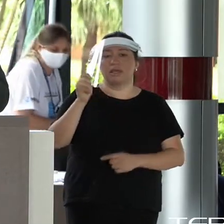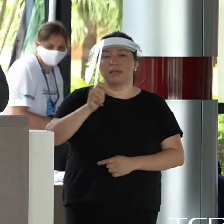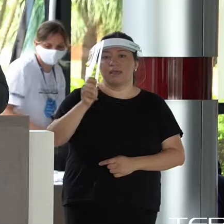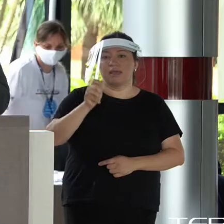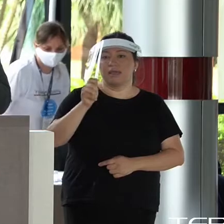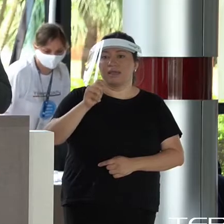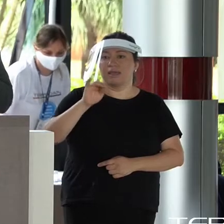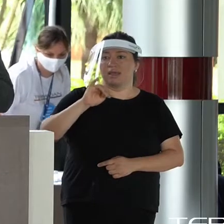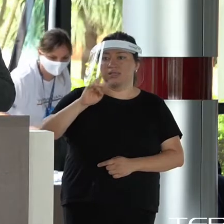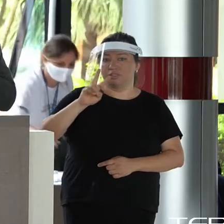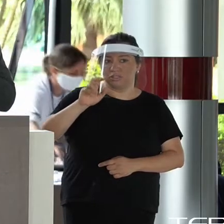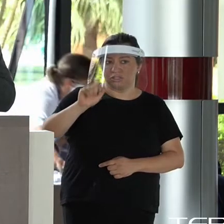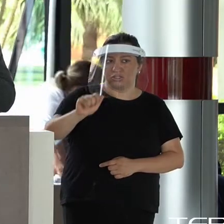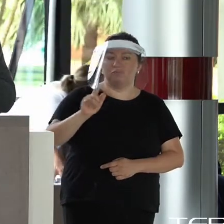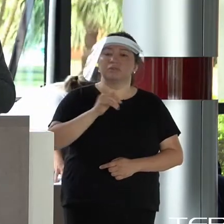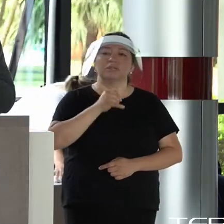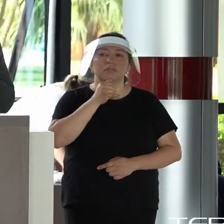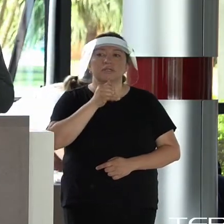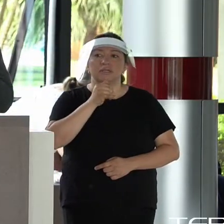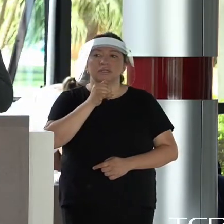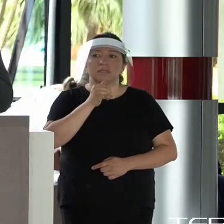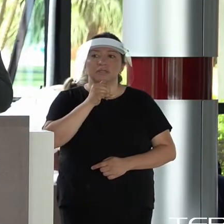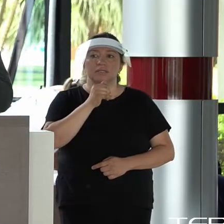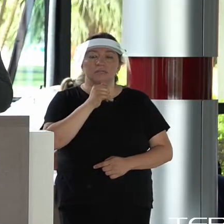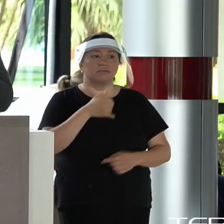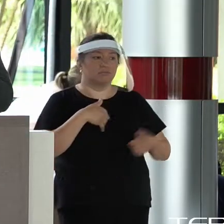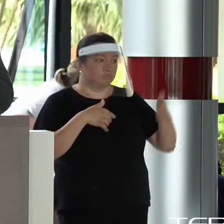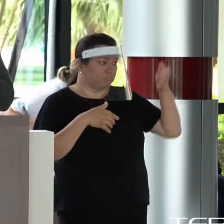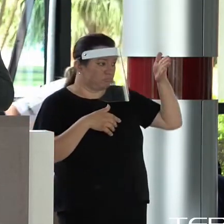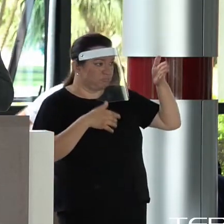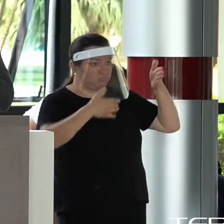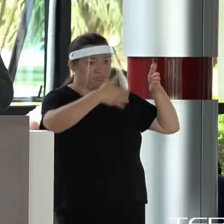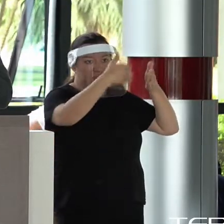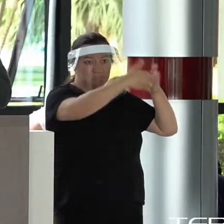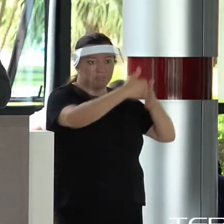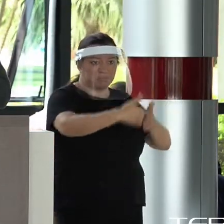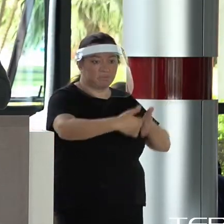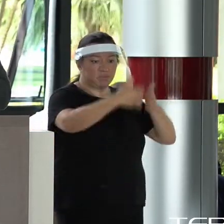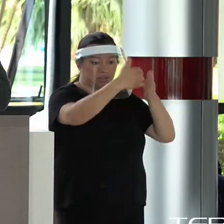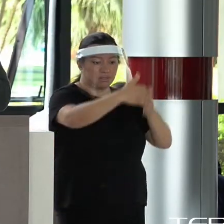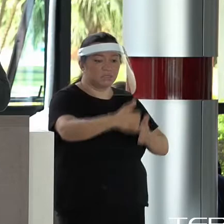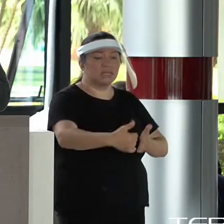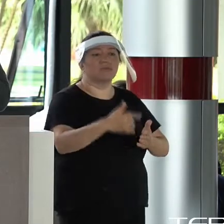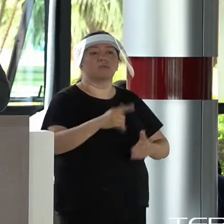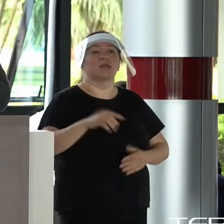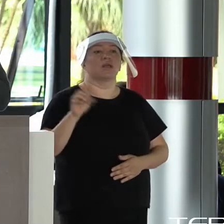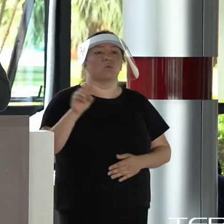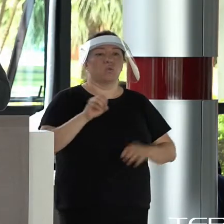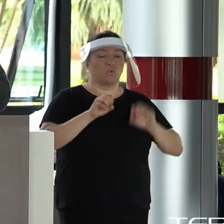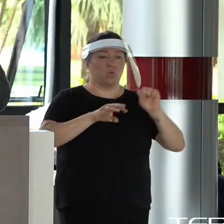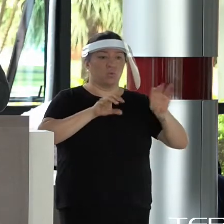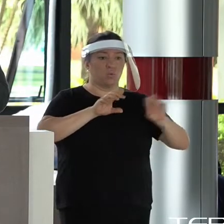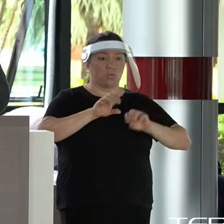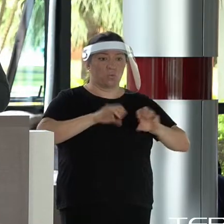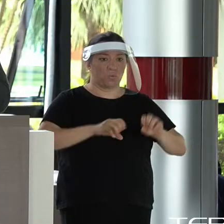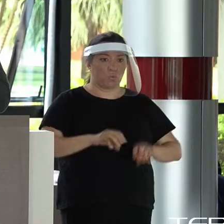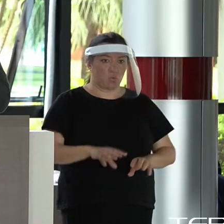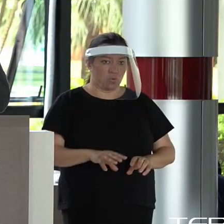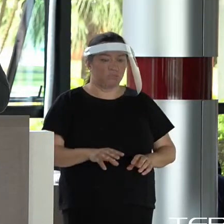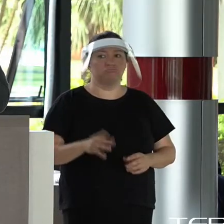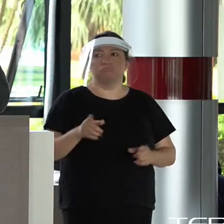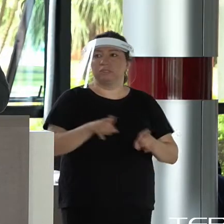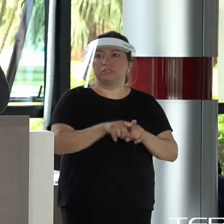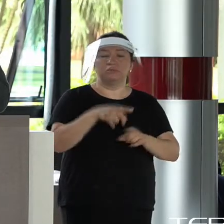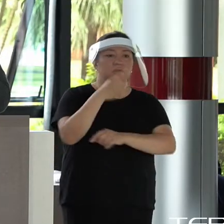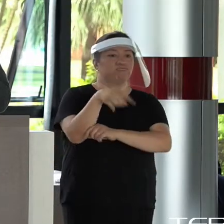estímulo. Por exemplo, colocar painéis com lâmpadas para causar o estímulo de aquecimento. um soprador térmico